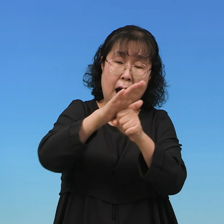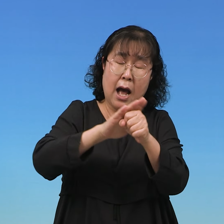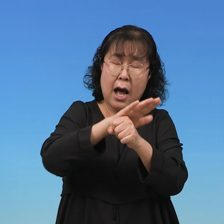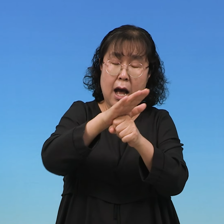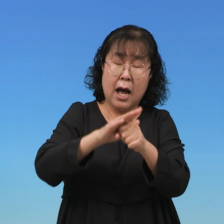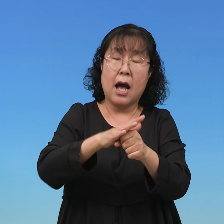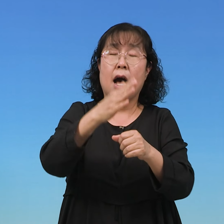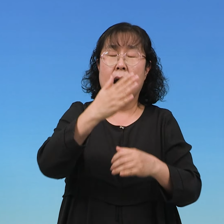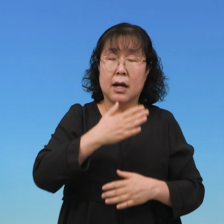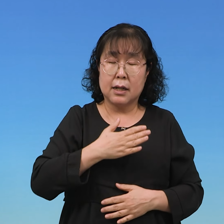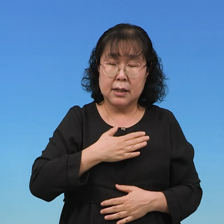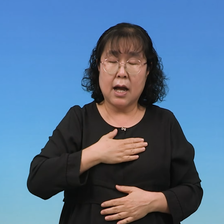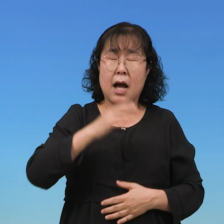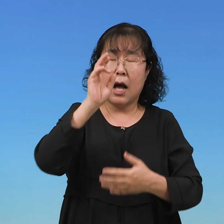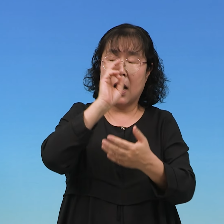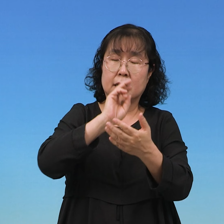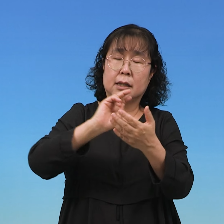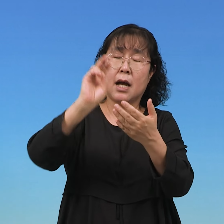나